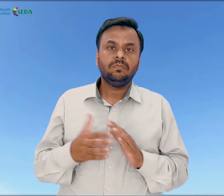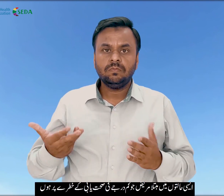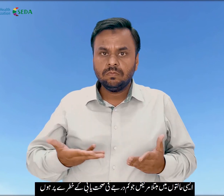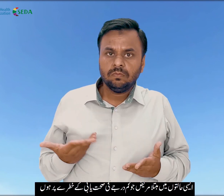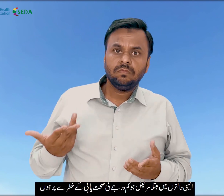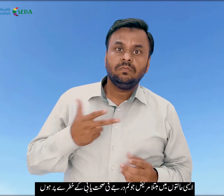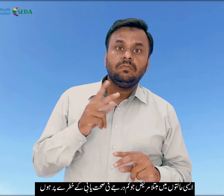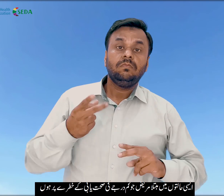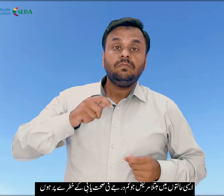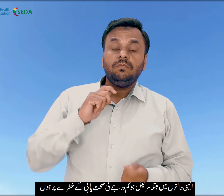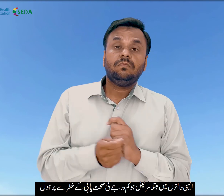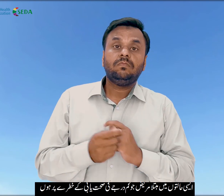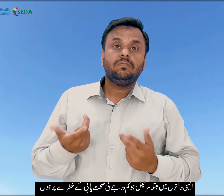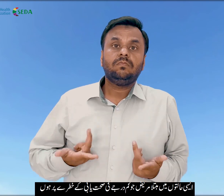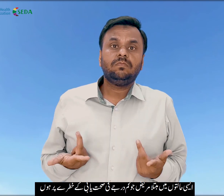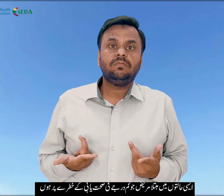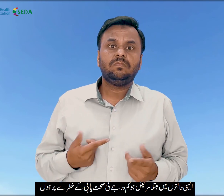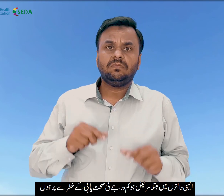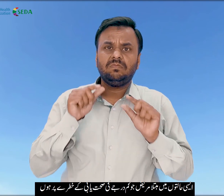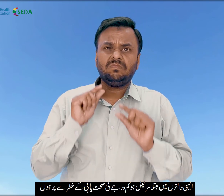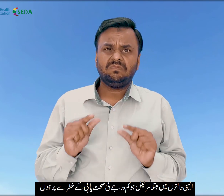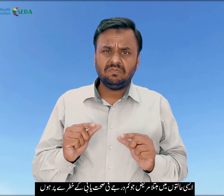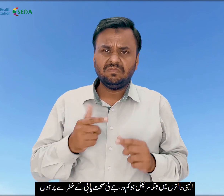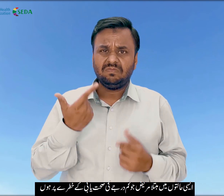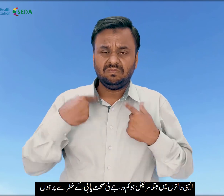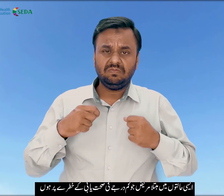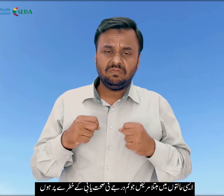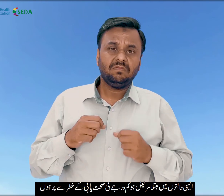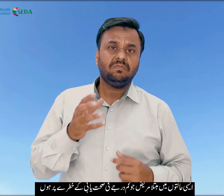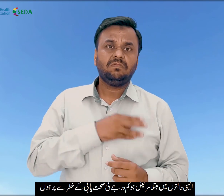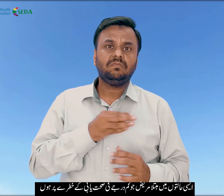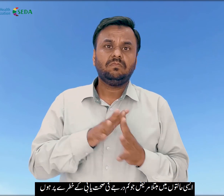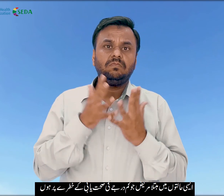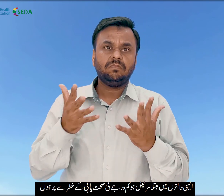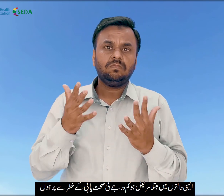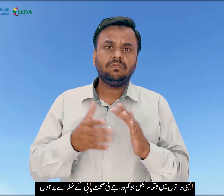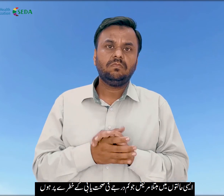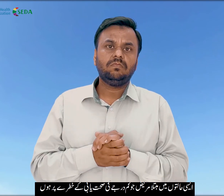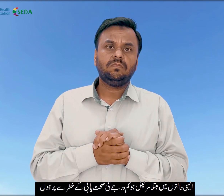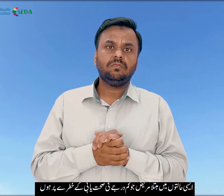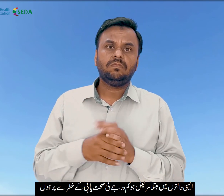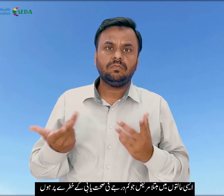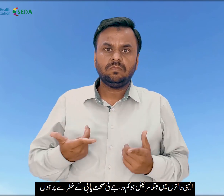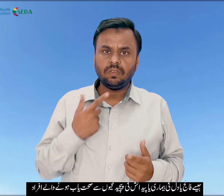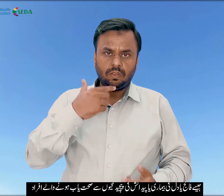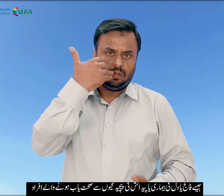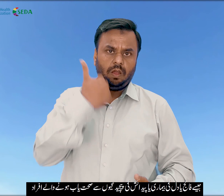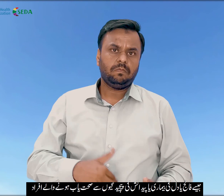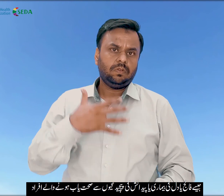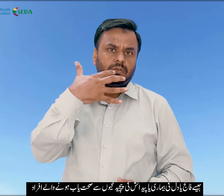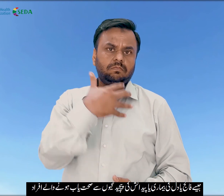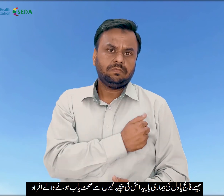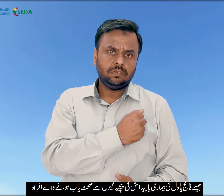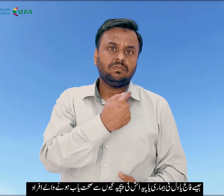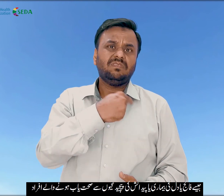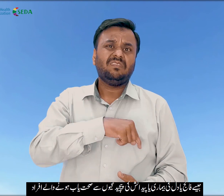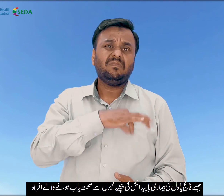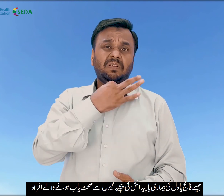ایسی حالتوں میں مبتلا مریض جو کم درجے کی صحت یابی کے خطرے پر ہوں جیسے فالج یا دل کی